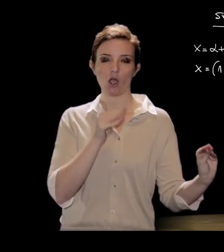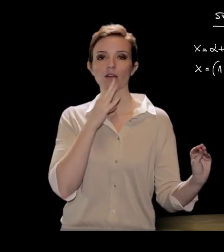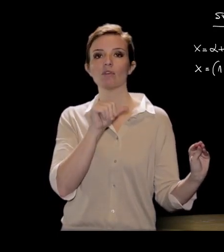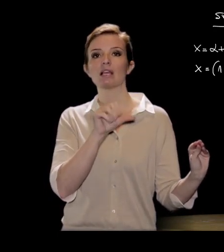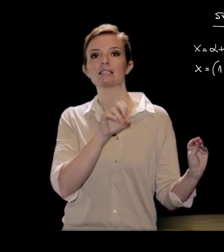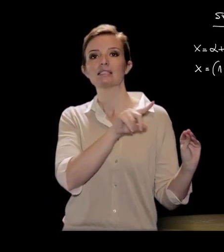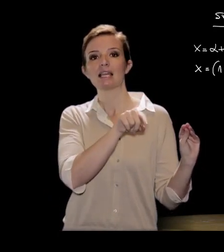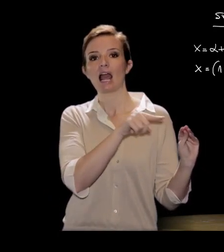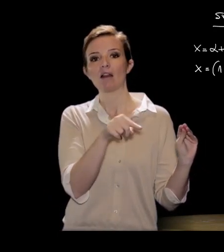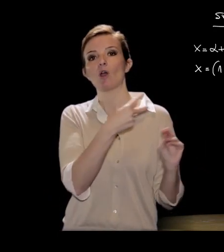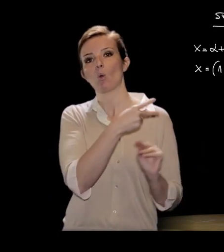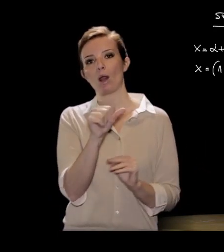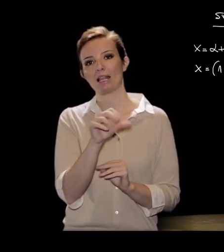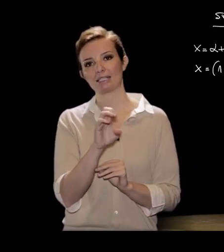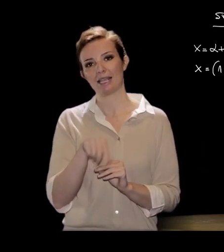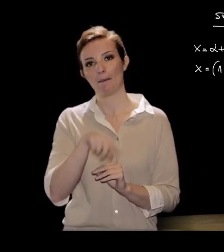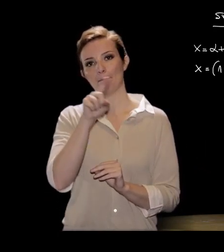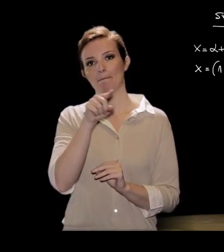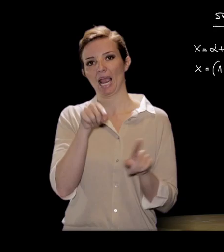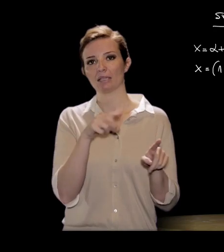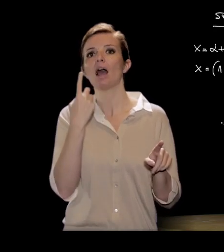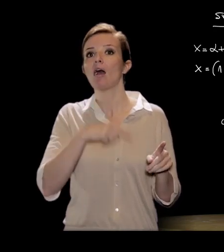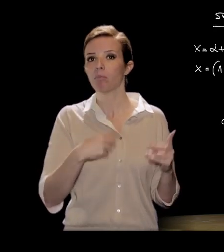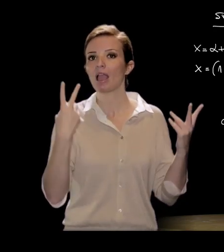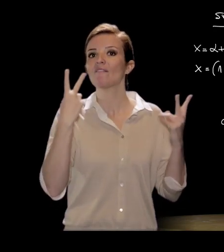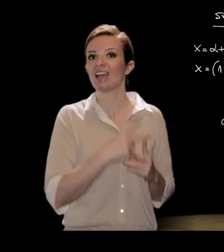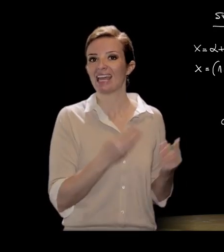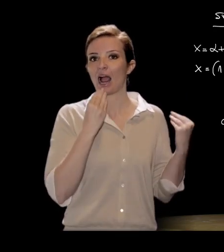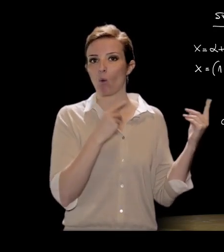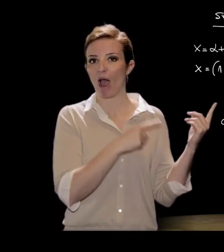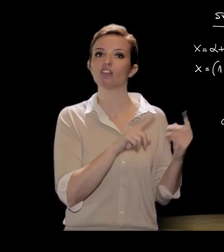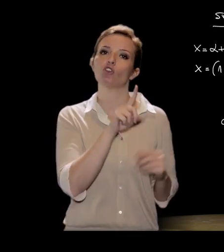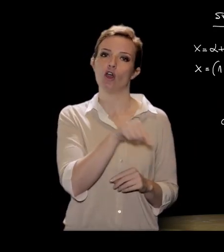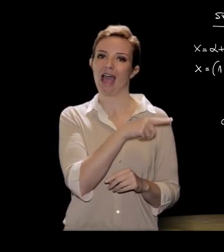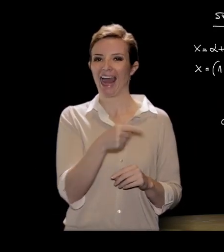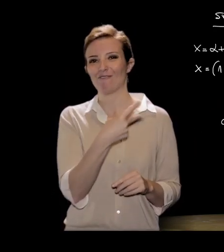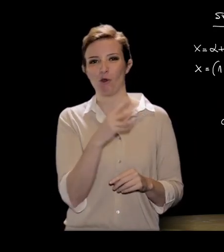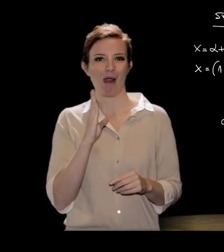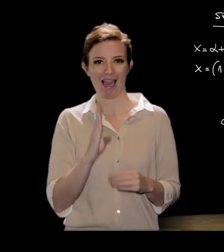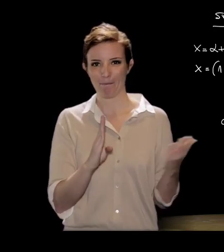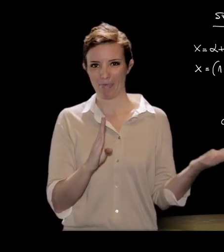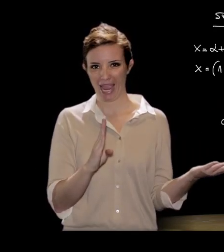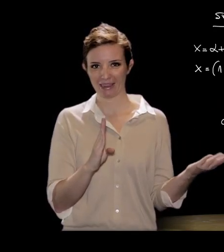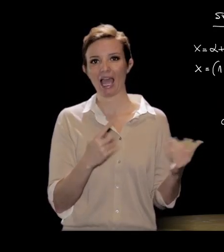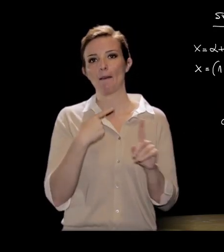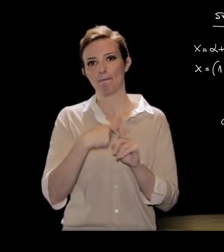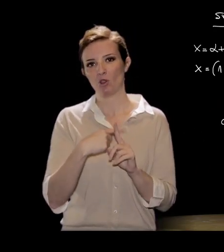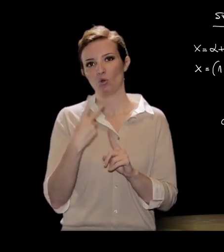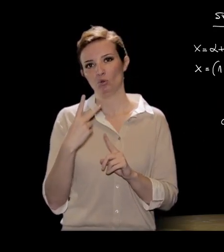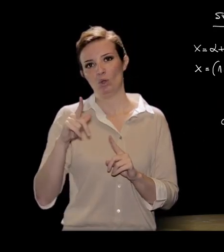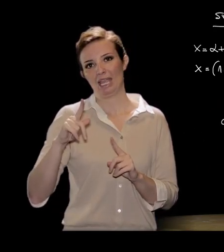uguale senβ. Questa è vera quando α è uguale a β più 2kπ,